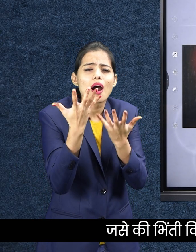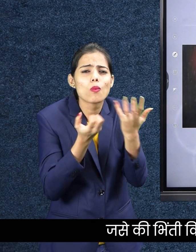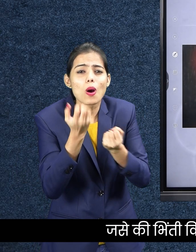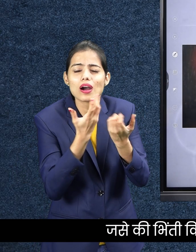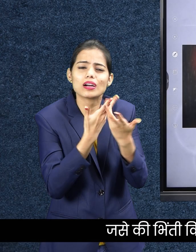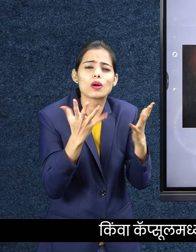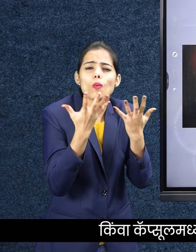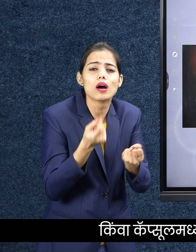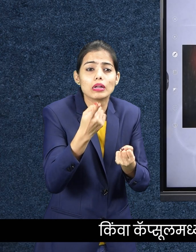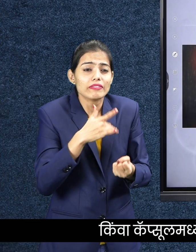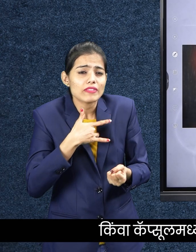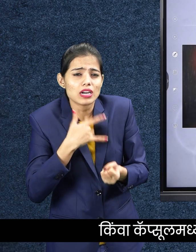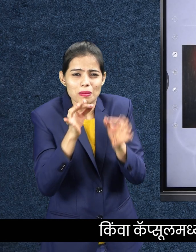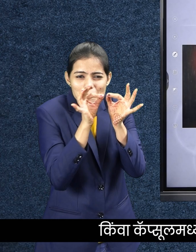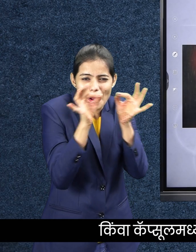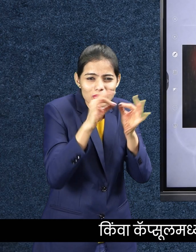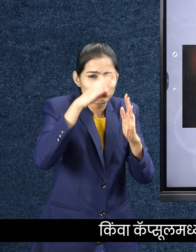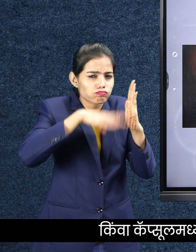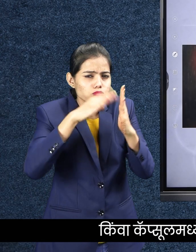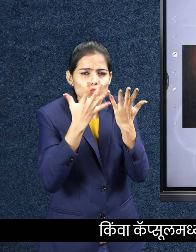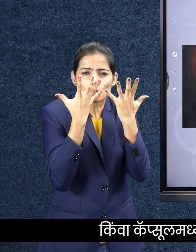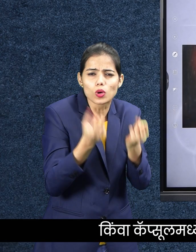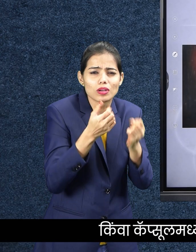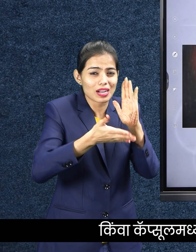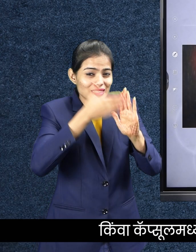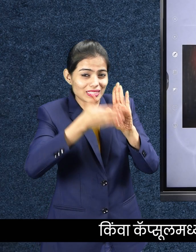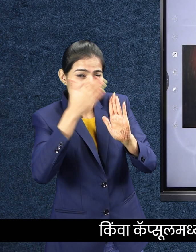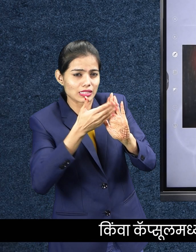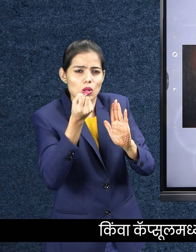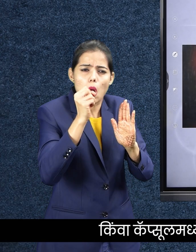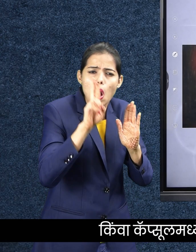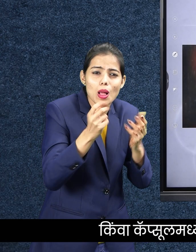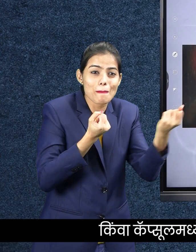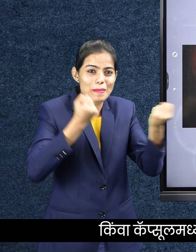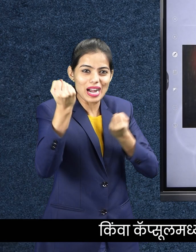करणे किंवा कॅप्सूलमध्ये किती औषध असू शकते याची गणना करणे.